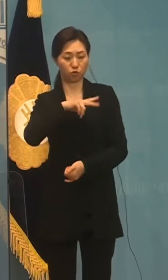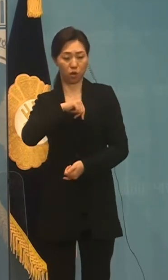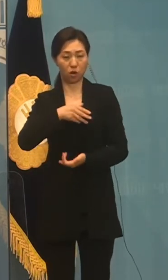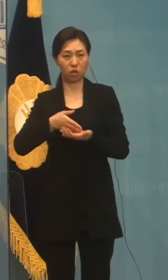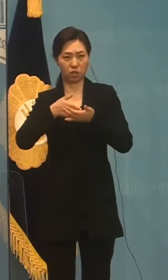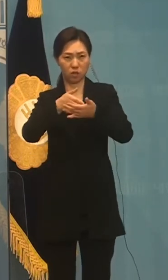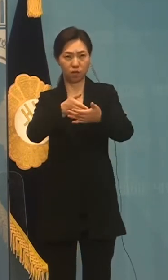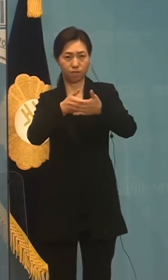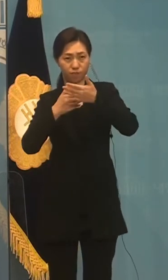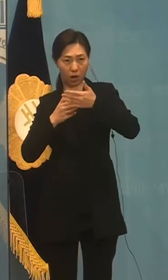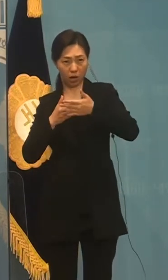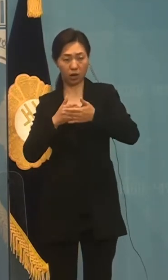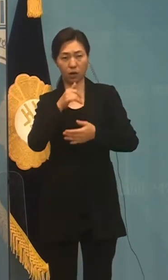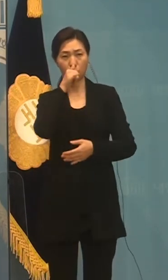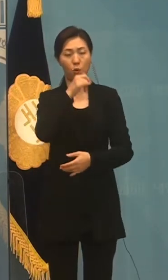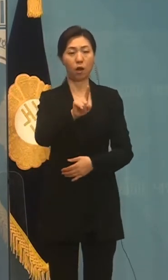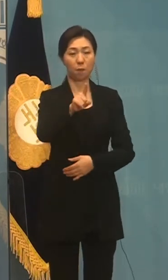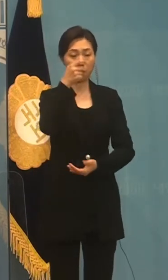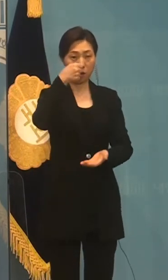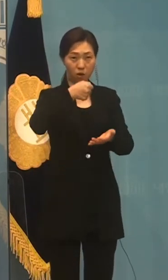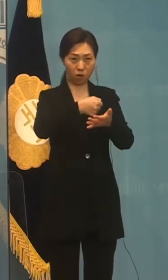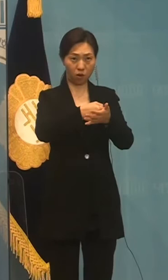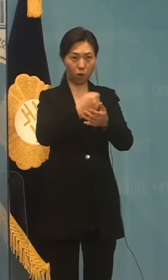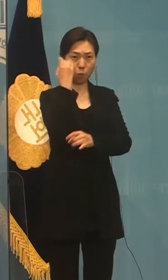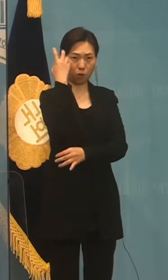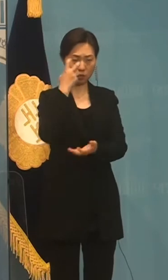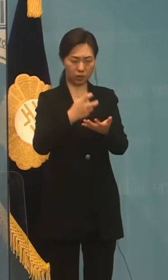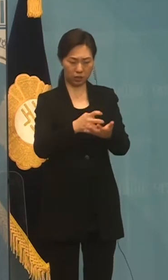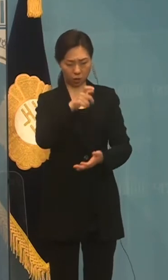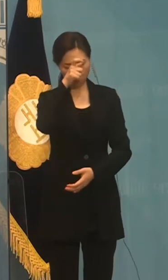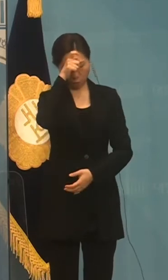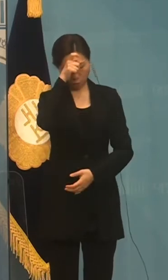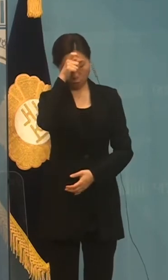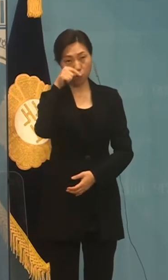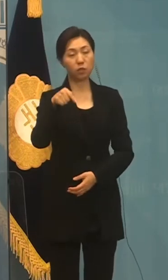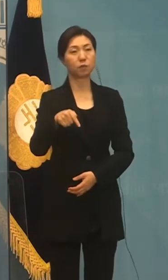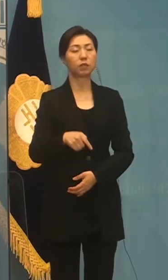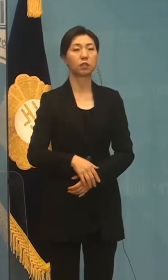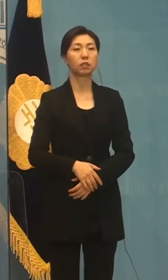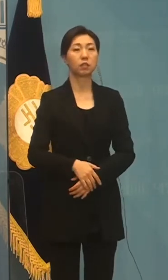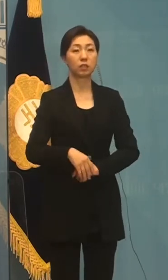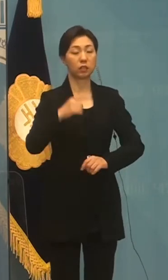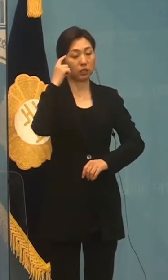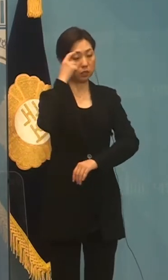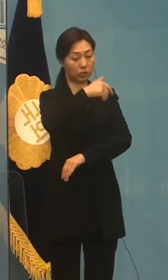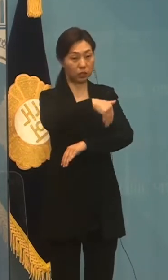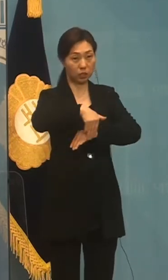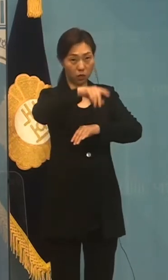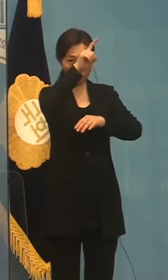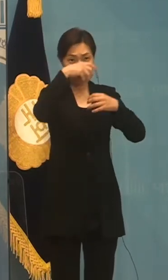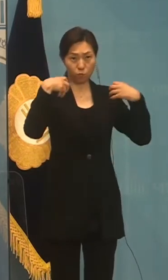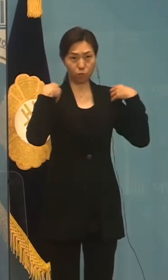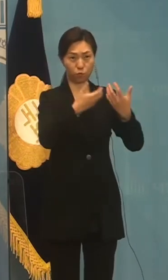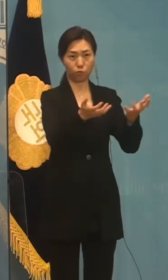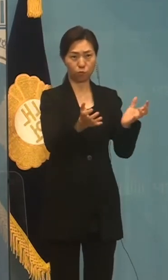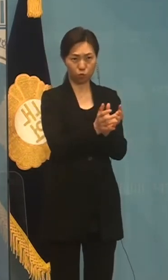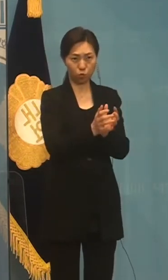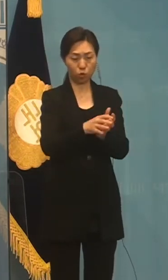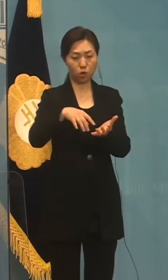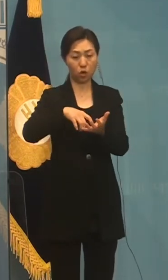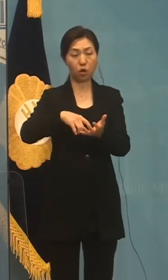무시한 채 오로지 한 번 정한 원칙만을 고수하는 이 같은 행위는 그간 기재부와 국세청이